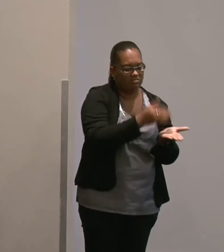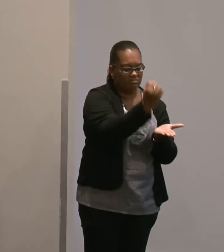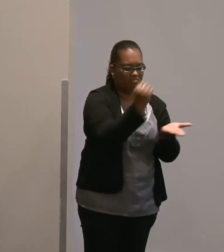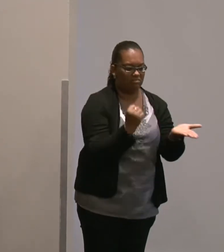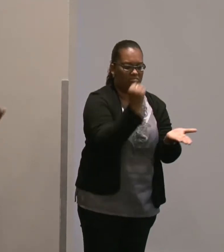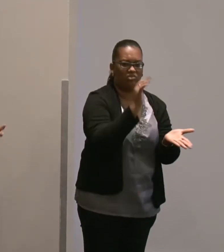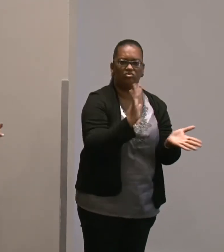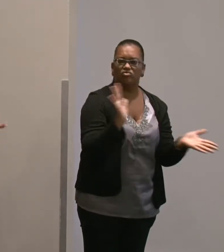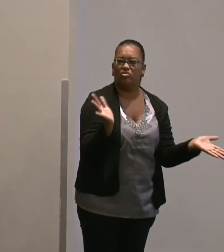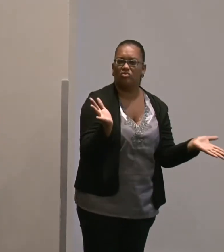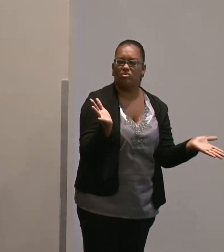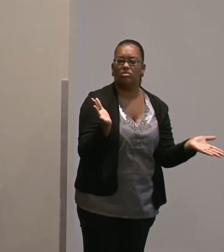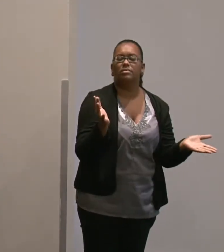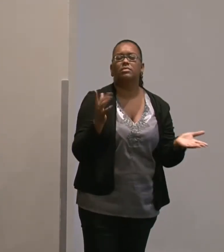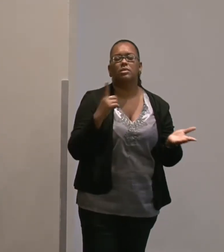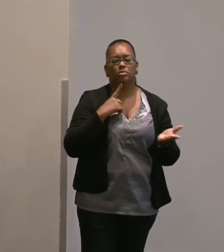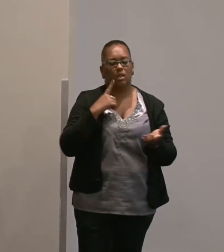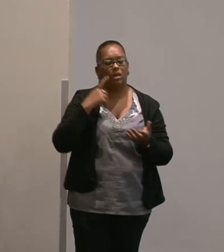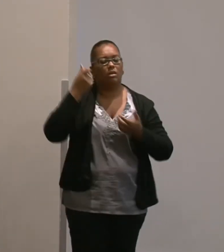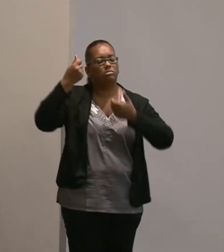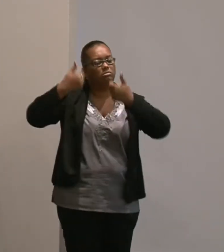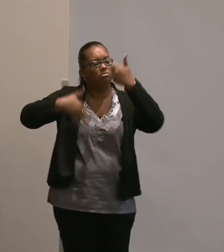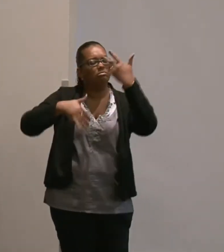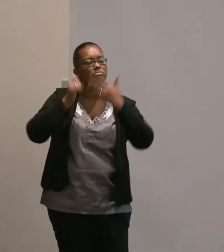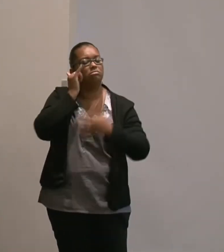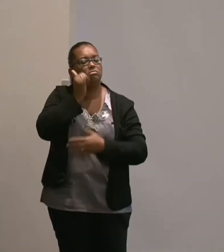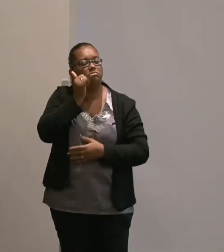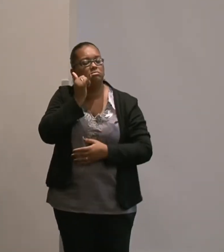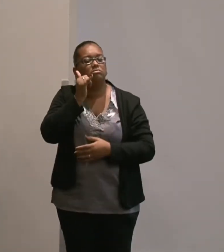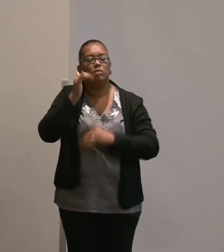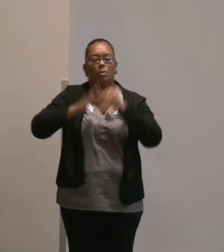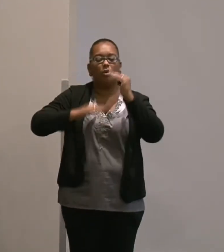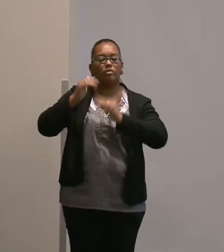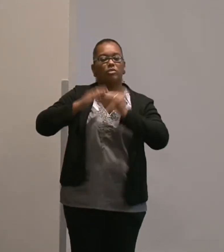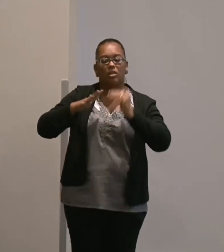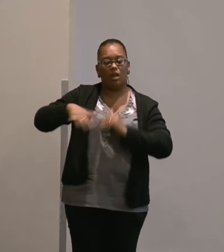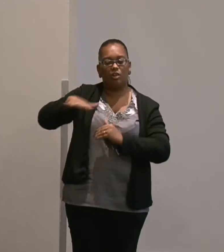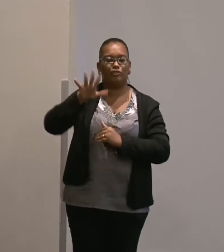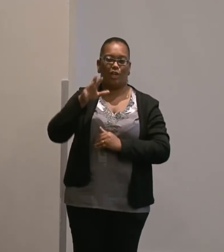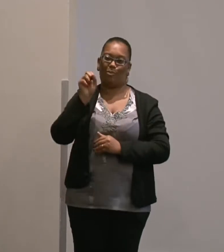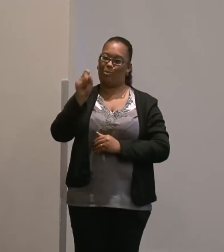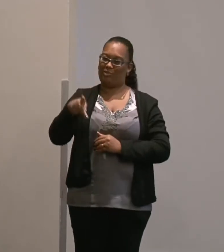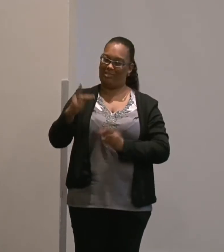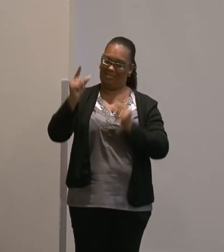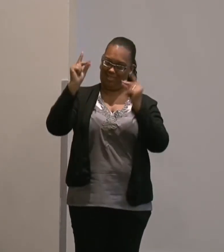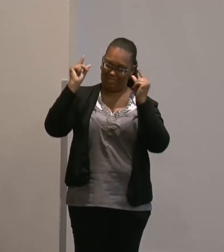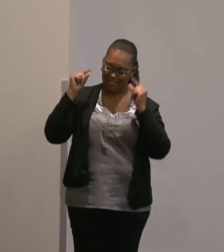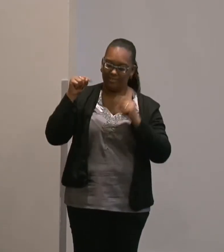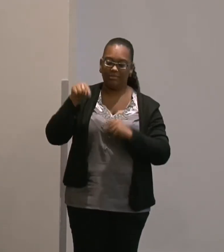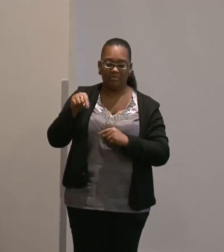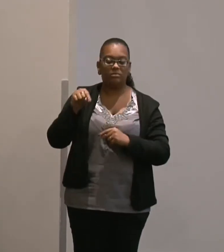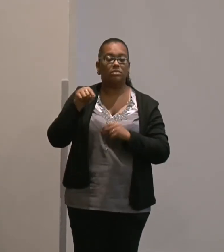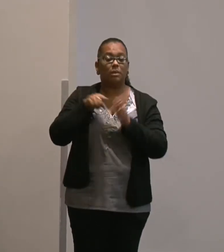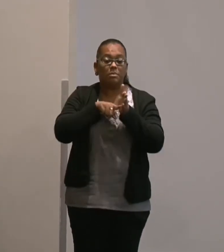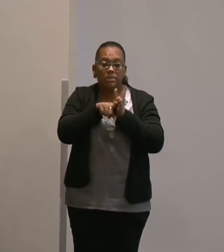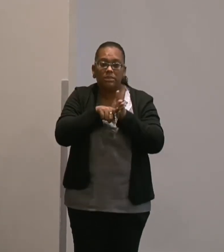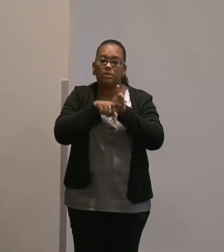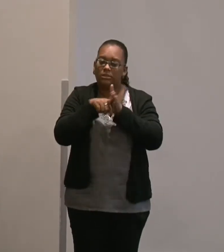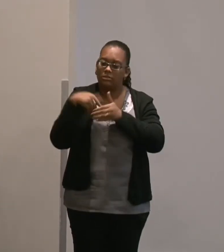Então, tem relato dos profissionais que já são aposentados, e essa pesquisa ainda está em andamento.